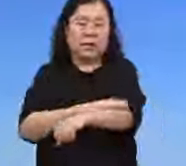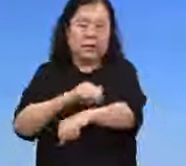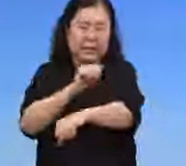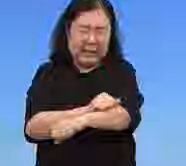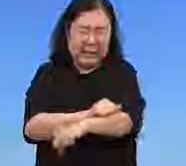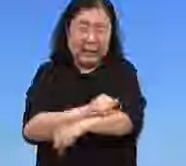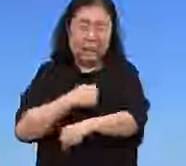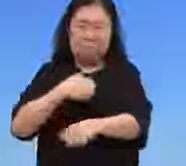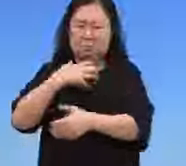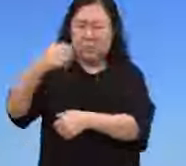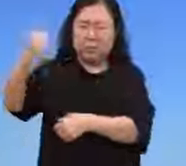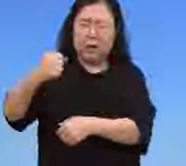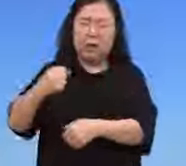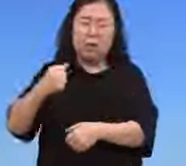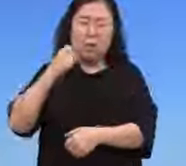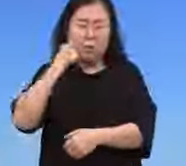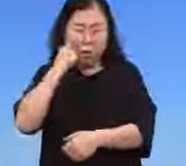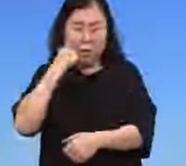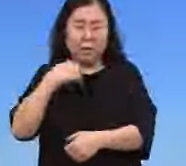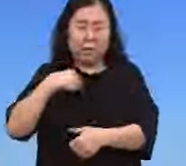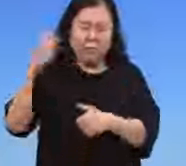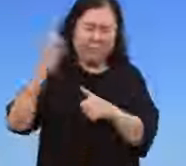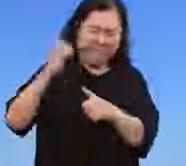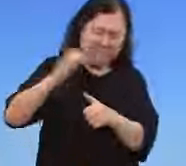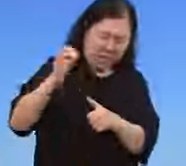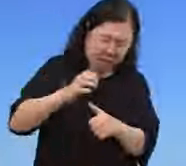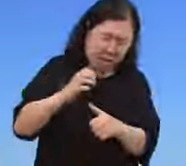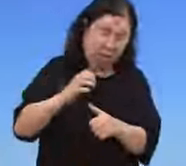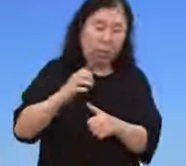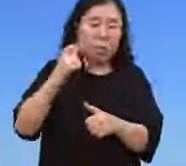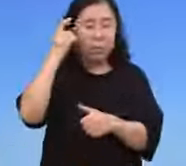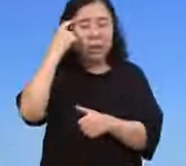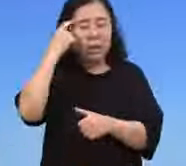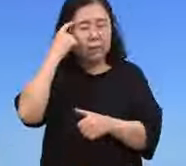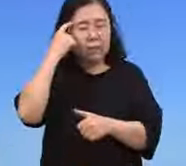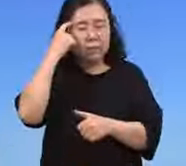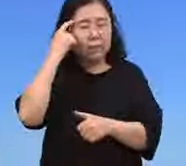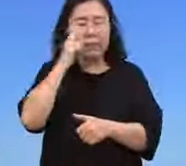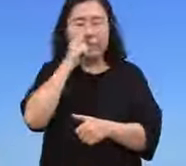잘하면 다 빼앗아가고, 못하면 다 뒤집어 씌우고.